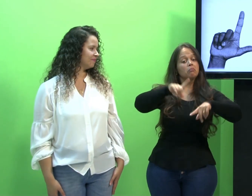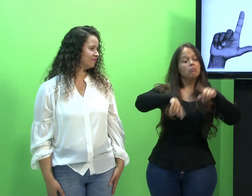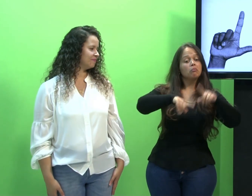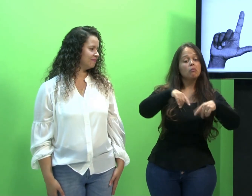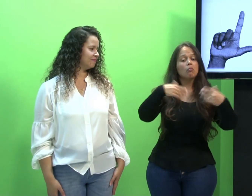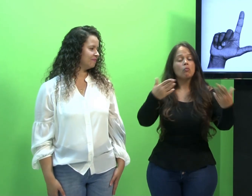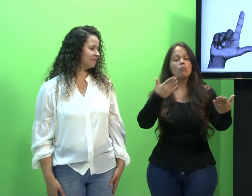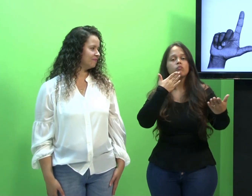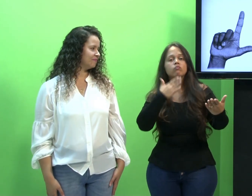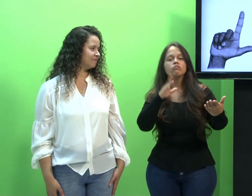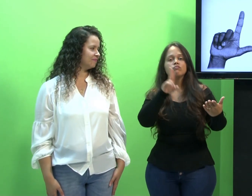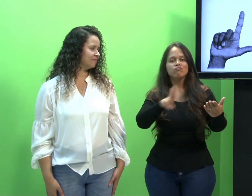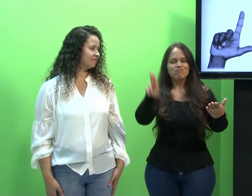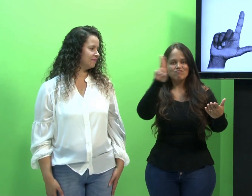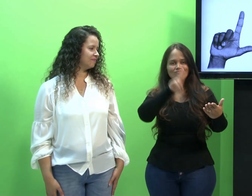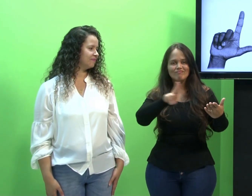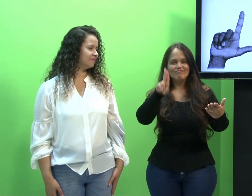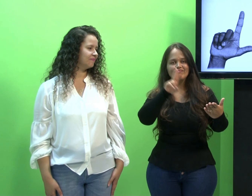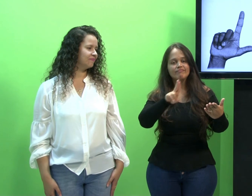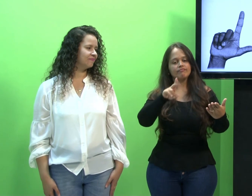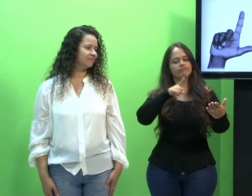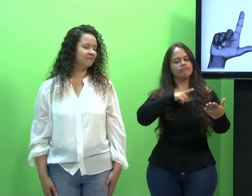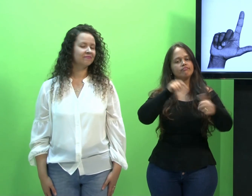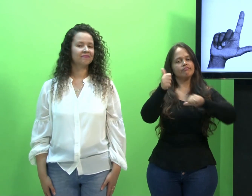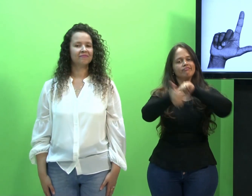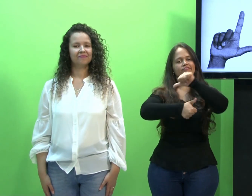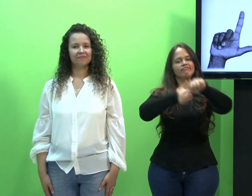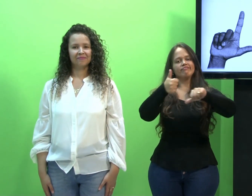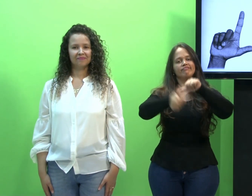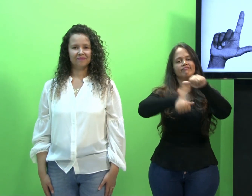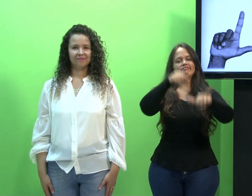na ação, há alteração da configuração da mão.